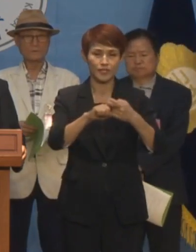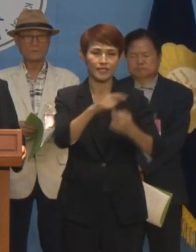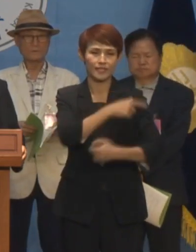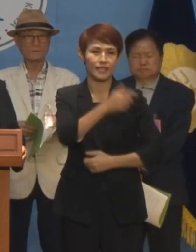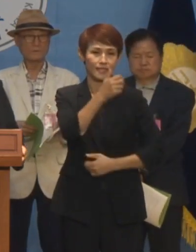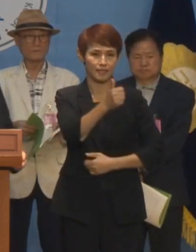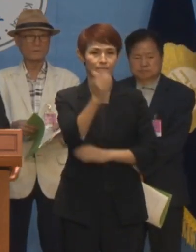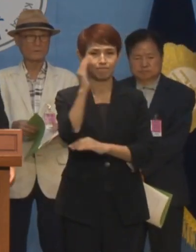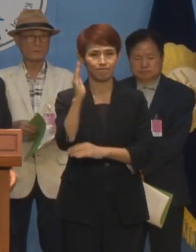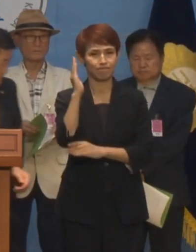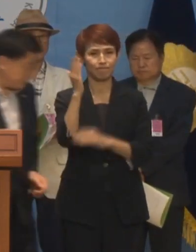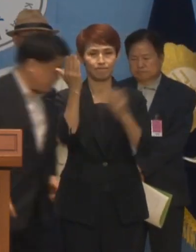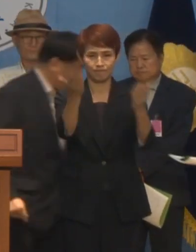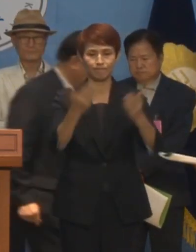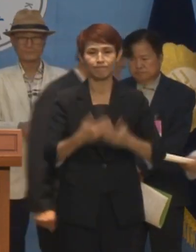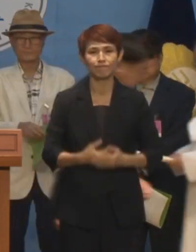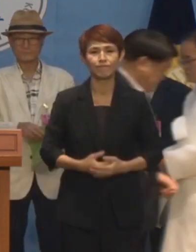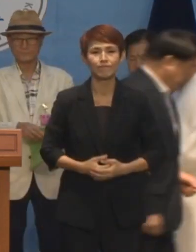하겠습니다.